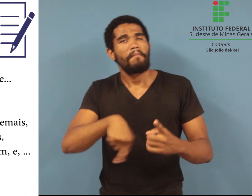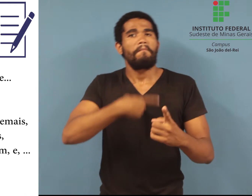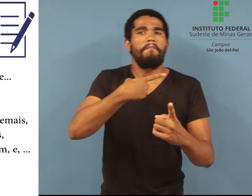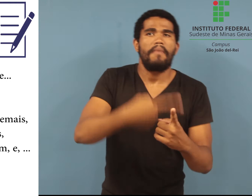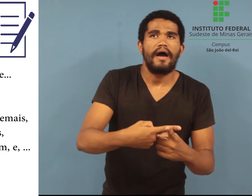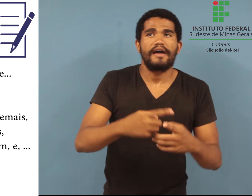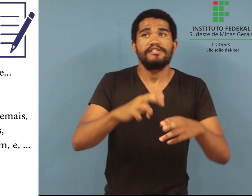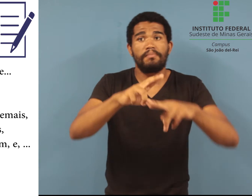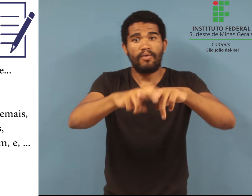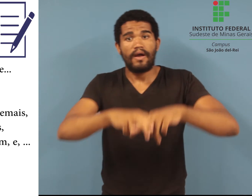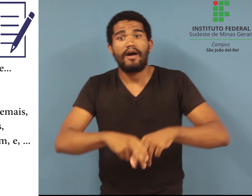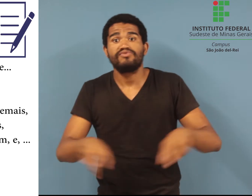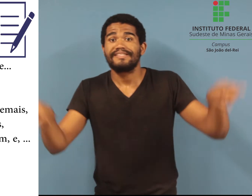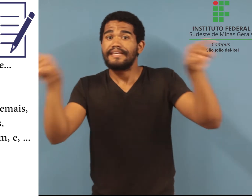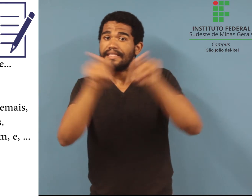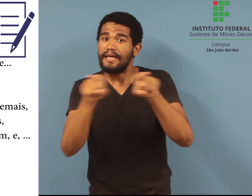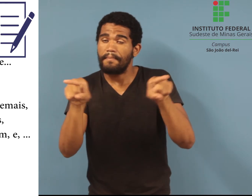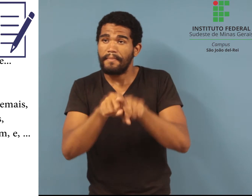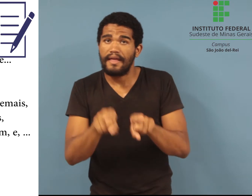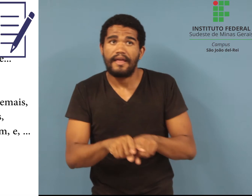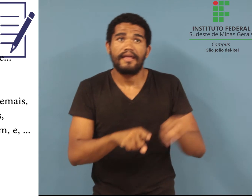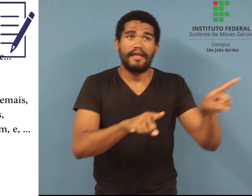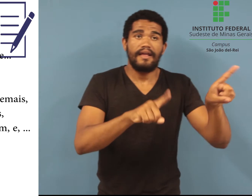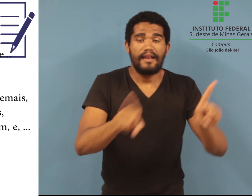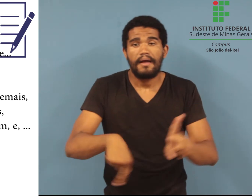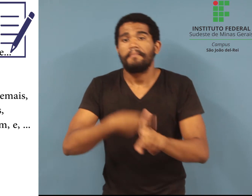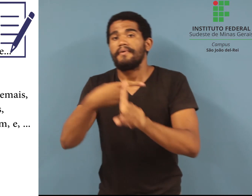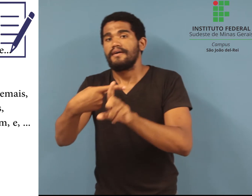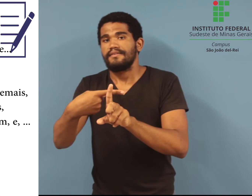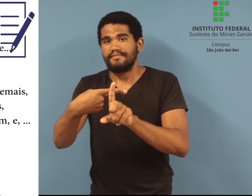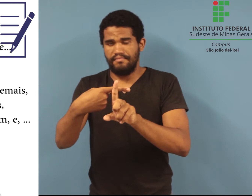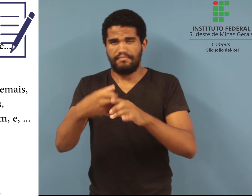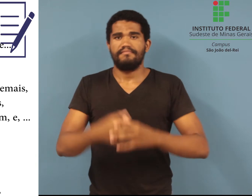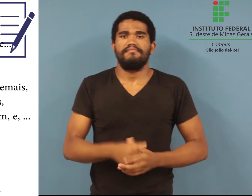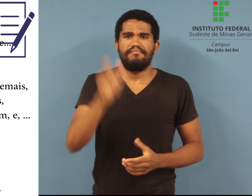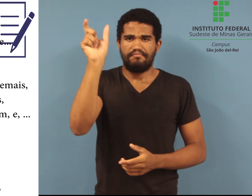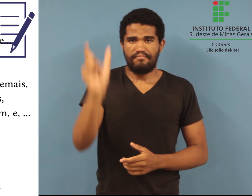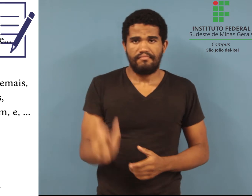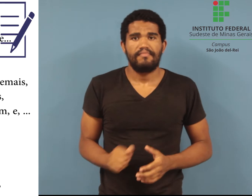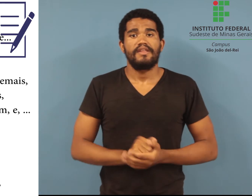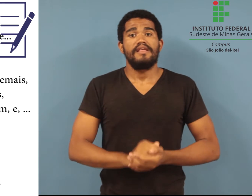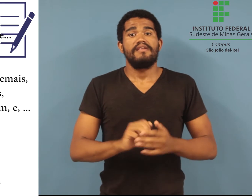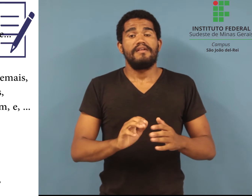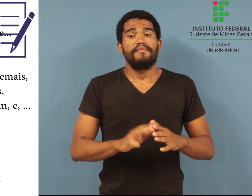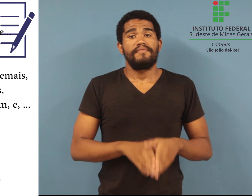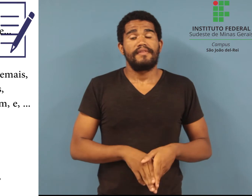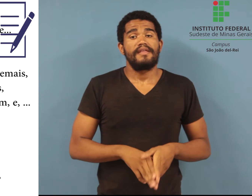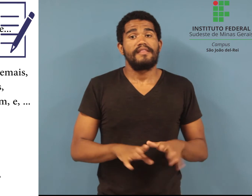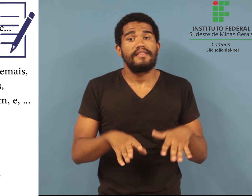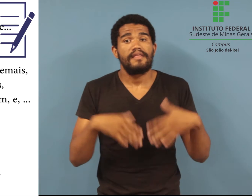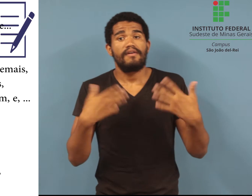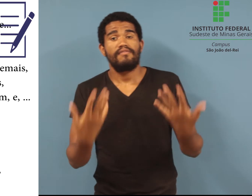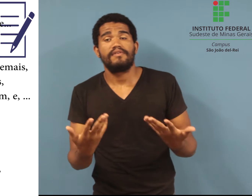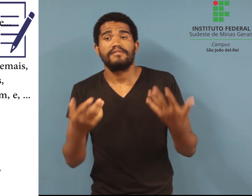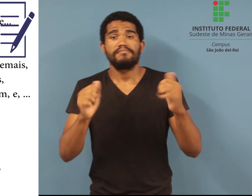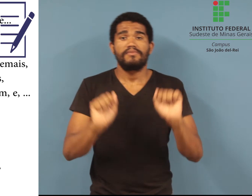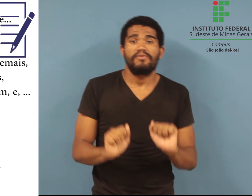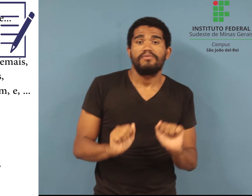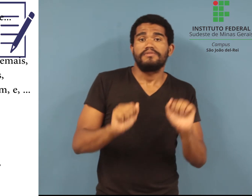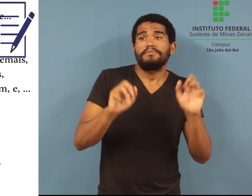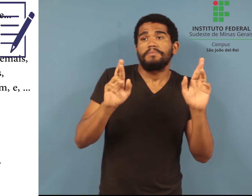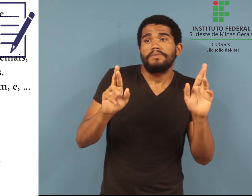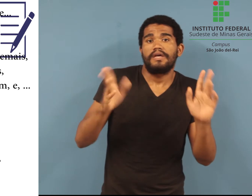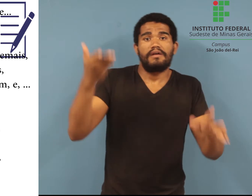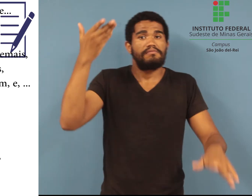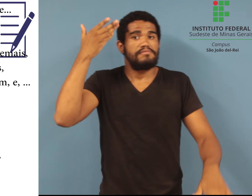ainda mais por outro lado também, e dúvida. Talvez, provavelmente, possivelmente, quiçá, quem sabe,